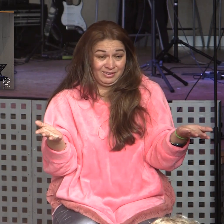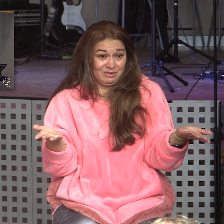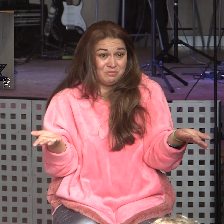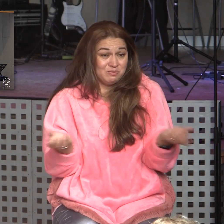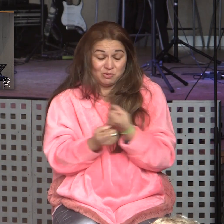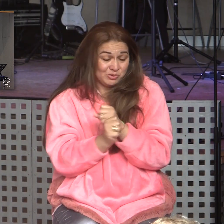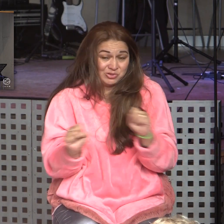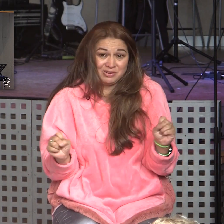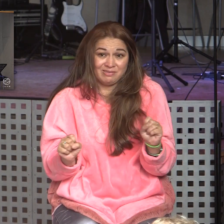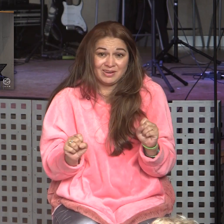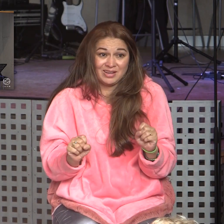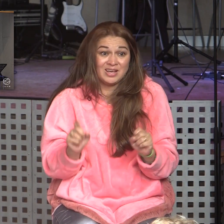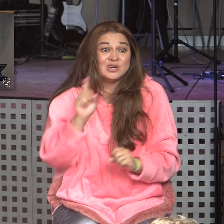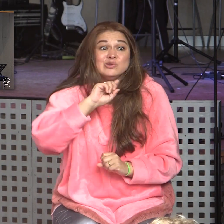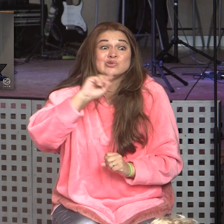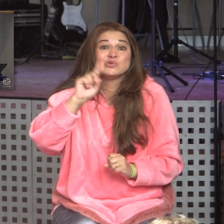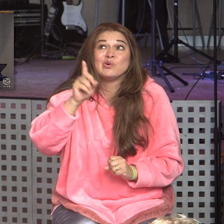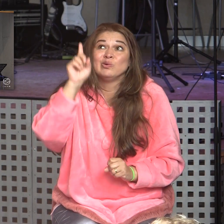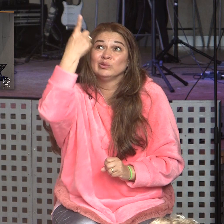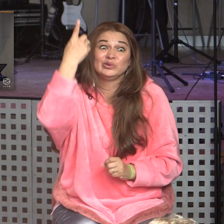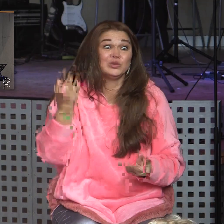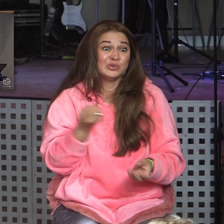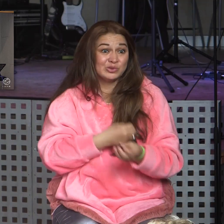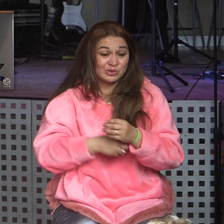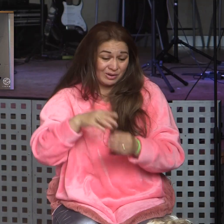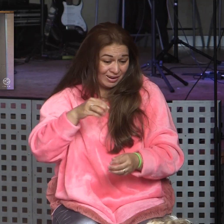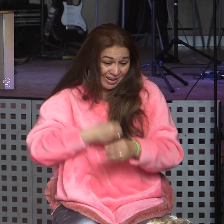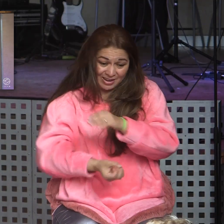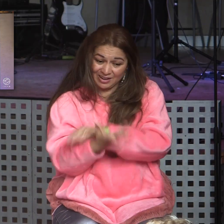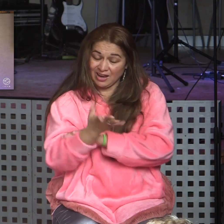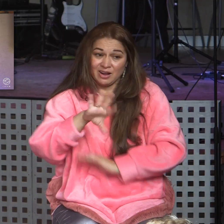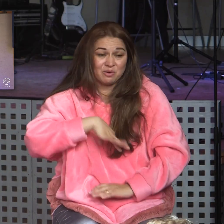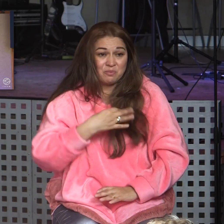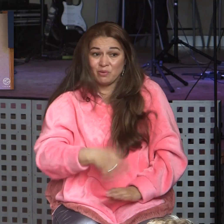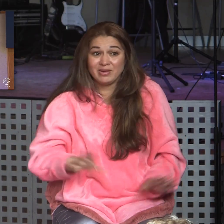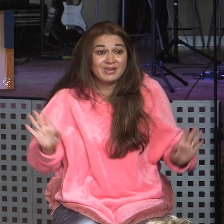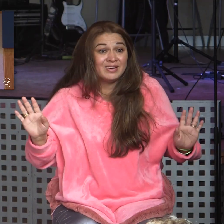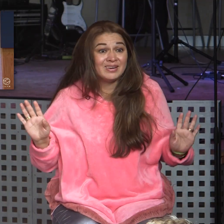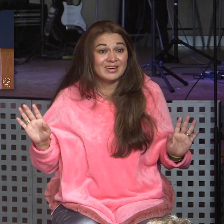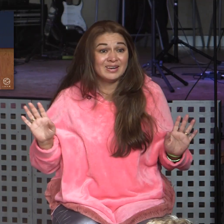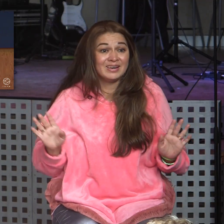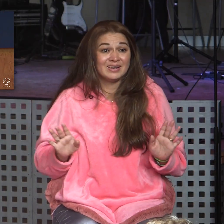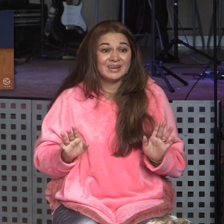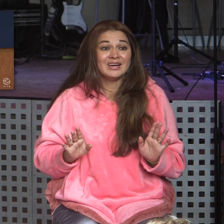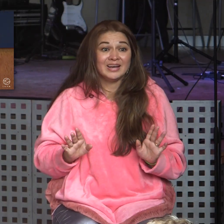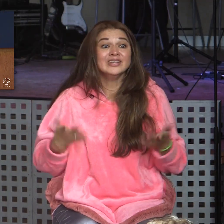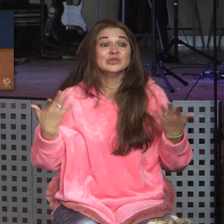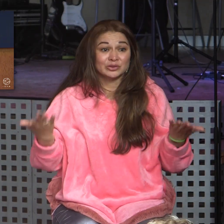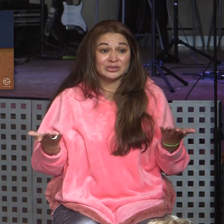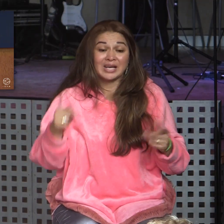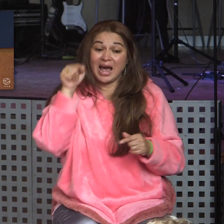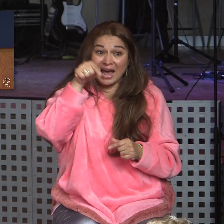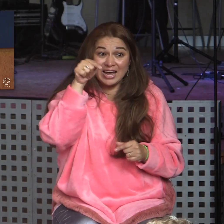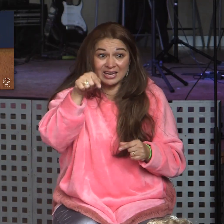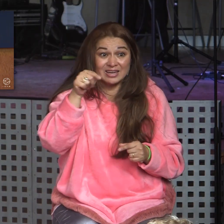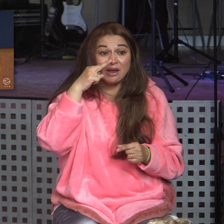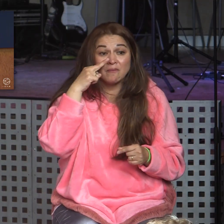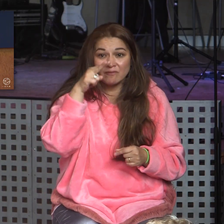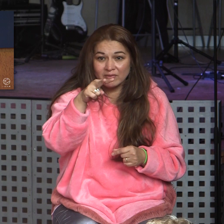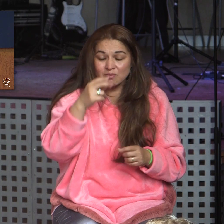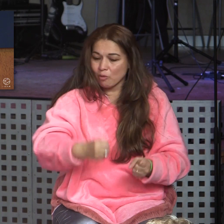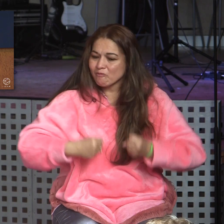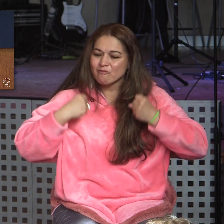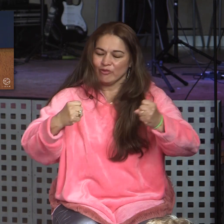Si quieres ser tan científico, hazlo, porque eso dice la ciencia. Y cuando lo hayas hecho o lo haya